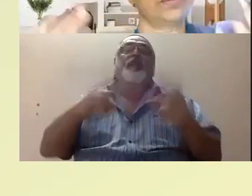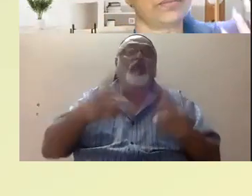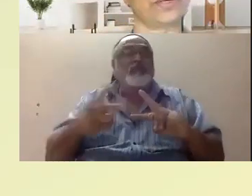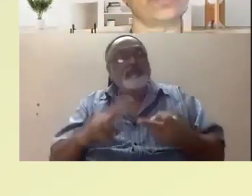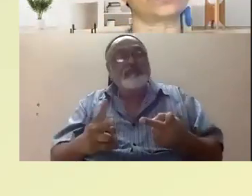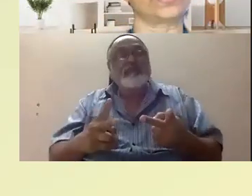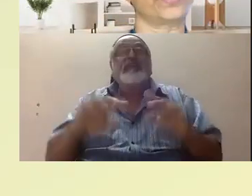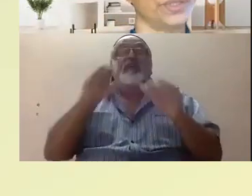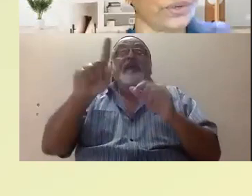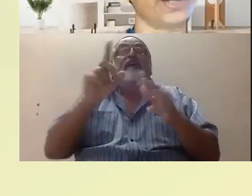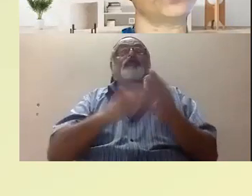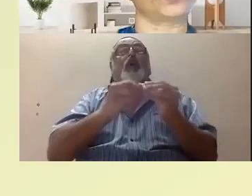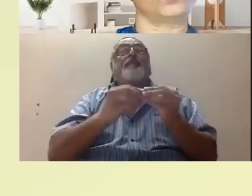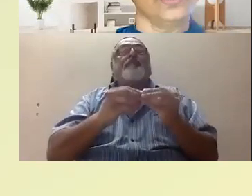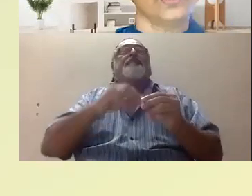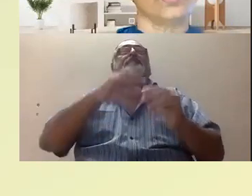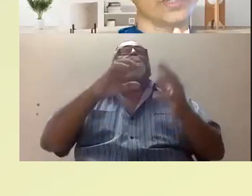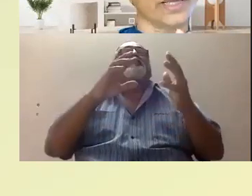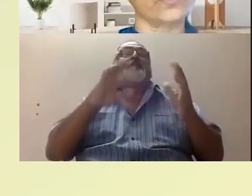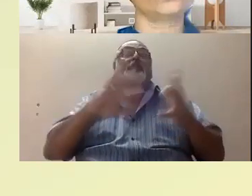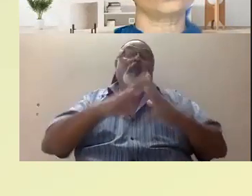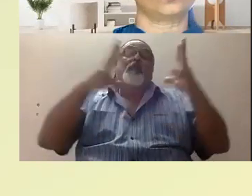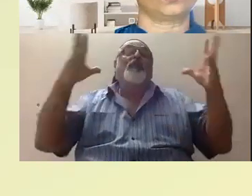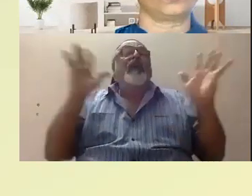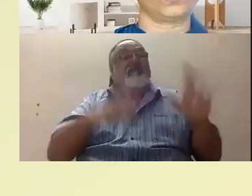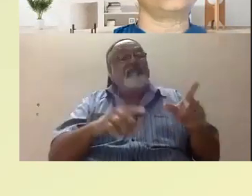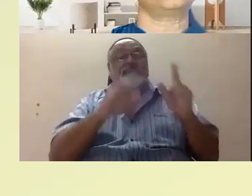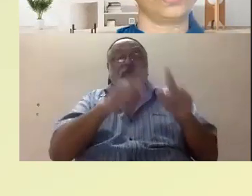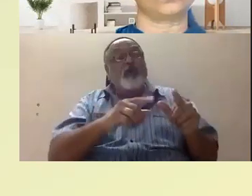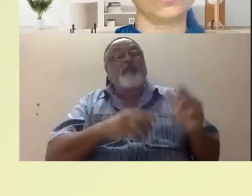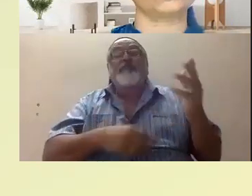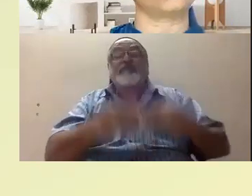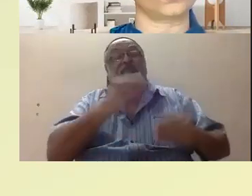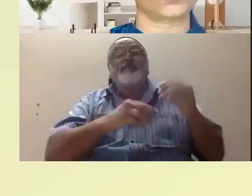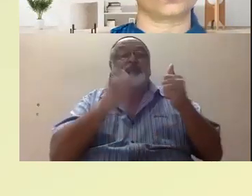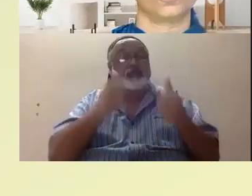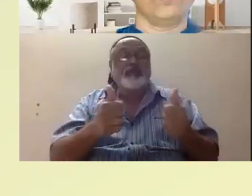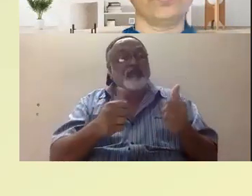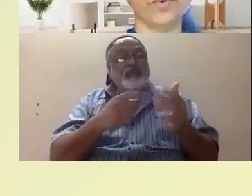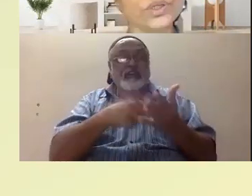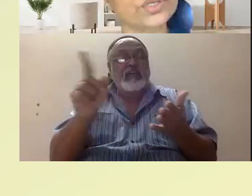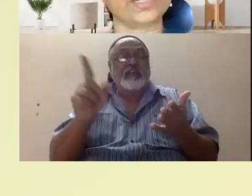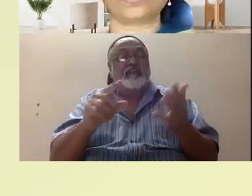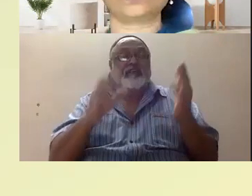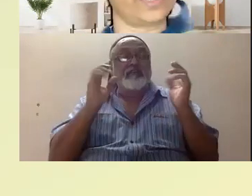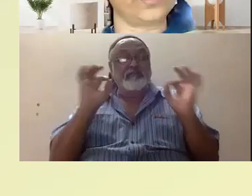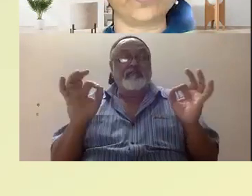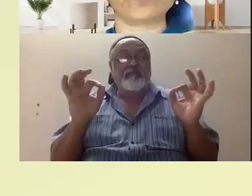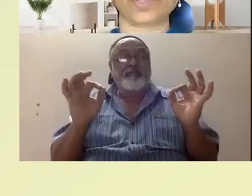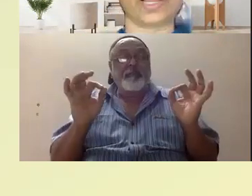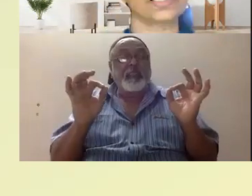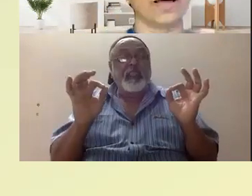इतनी बड़ी बड़ी फैक्ट्री नहीं होती तो क्या होता, तो दे ऑफ कोर्स दे आर बिल्ड, दे बिल्ड द नेशन, बोथ जनरेट